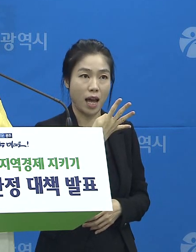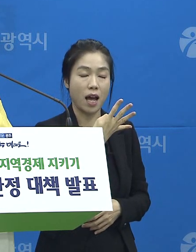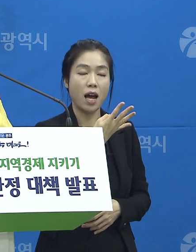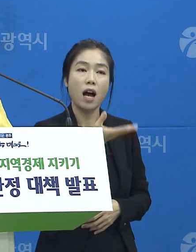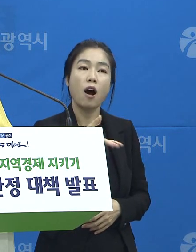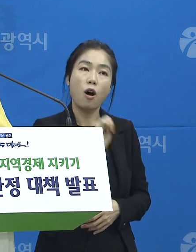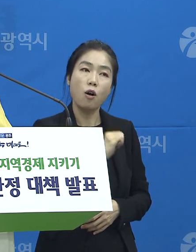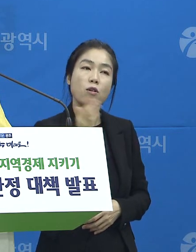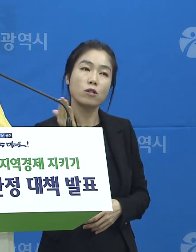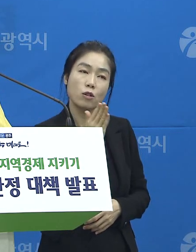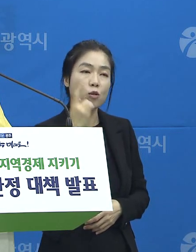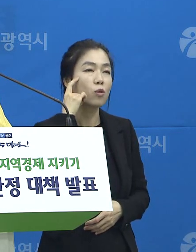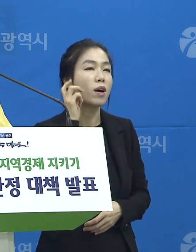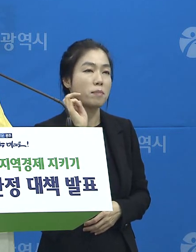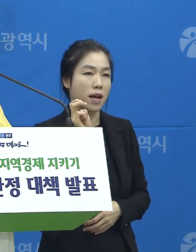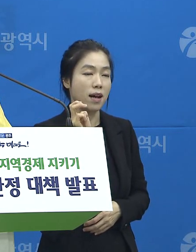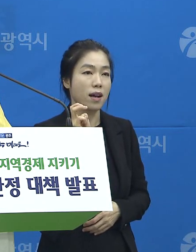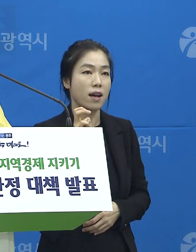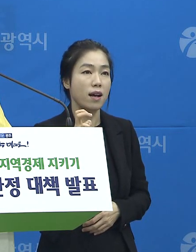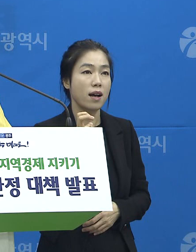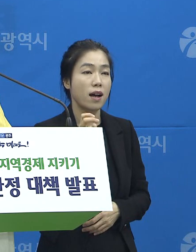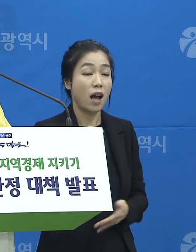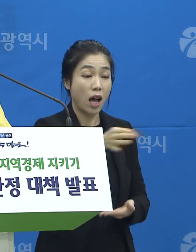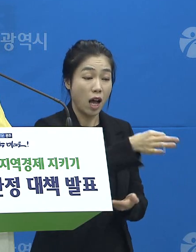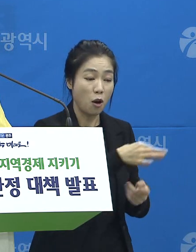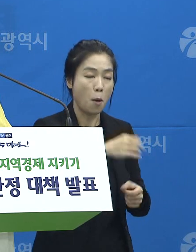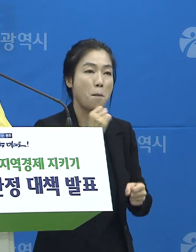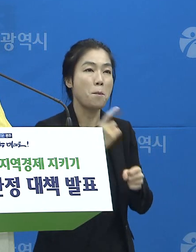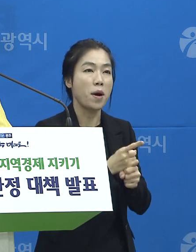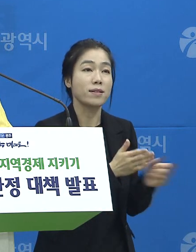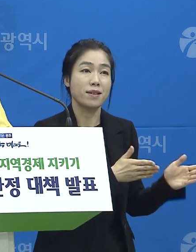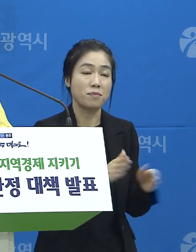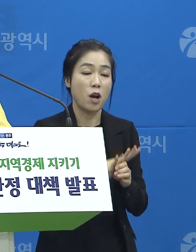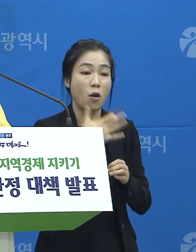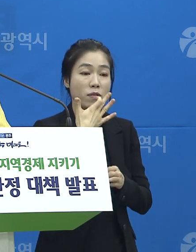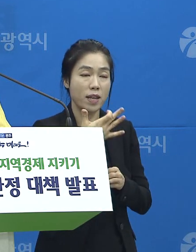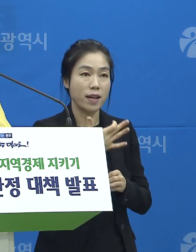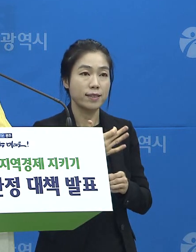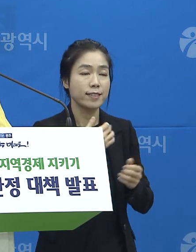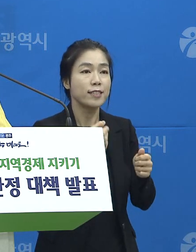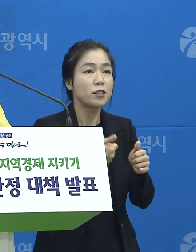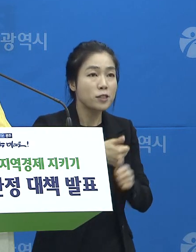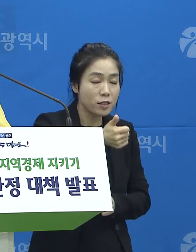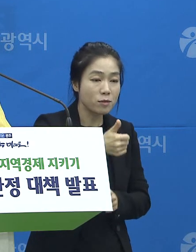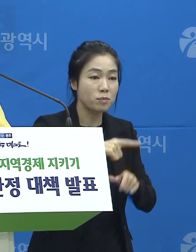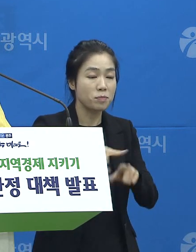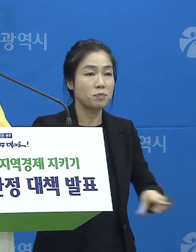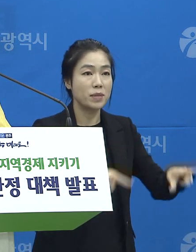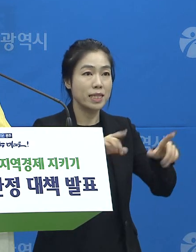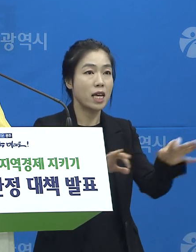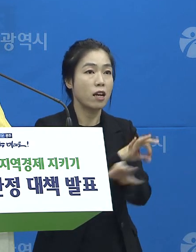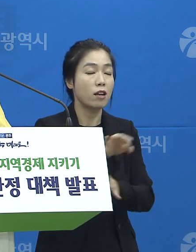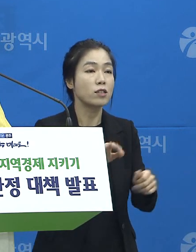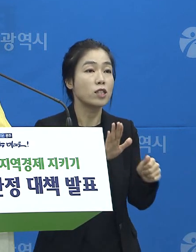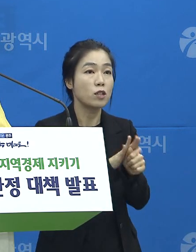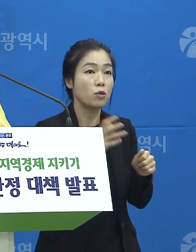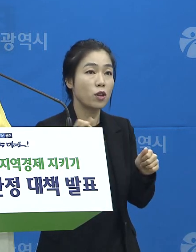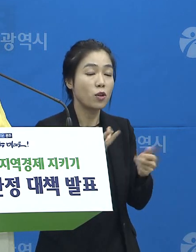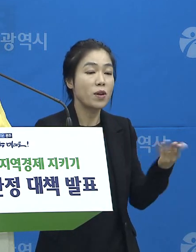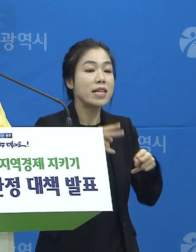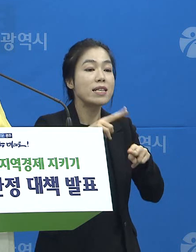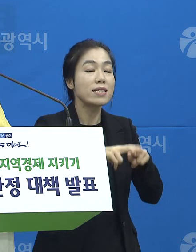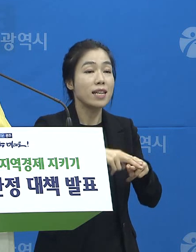244여억 원으로 예상되고 재원은 이미 편성된 코로나19 극복 민생경제지원 및